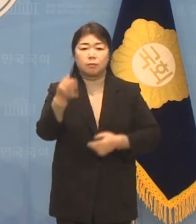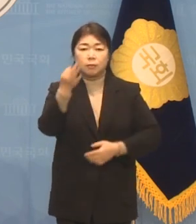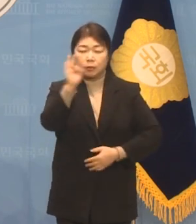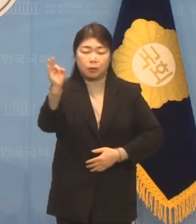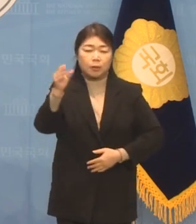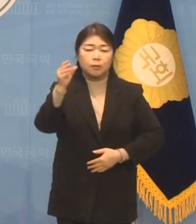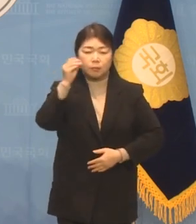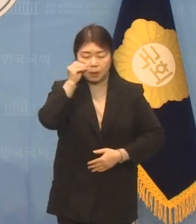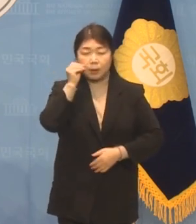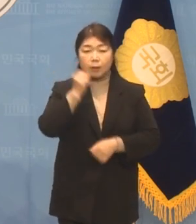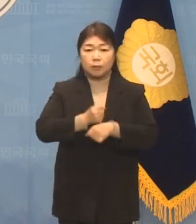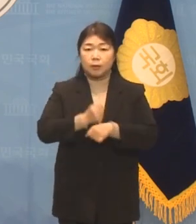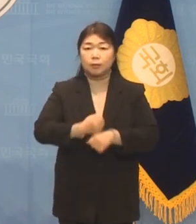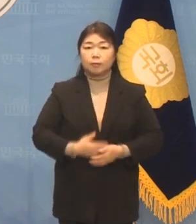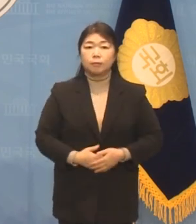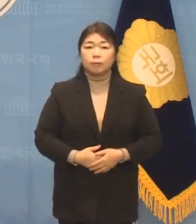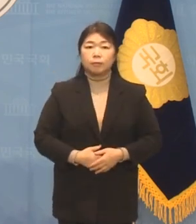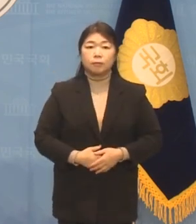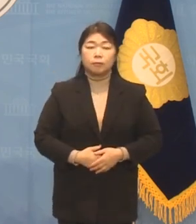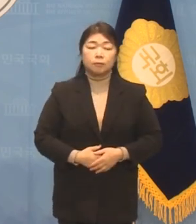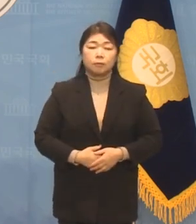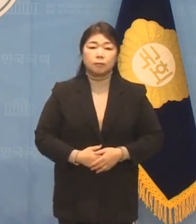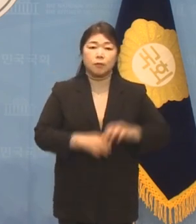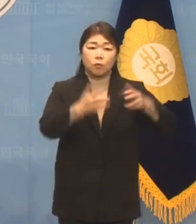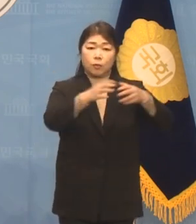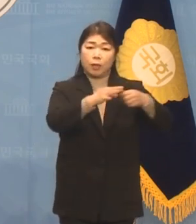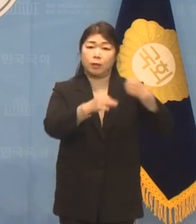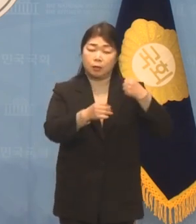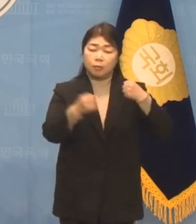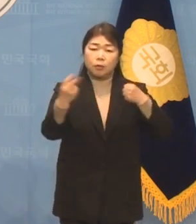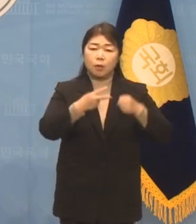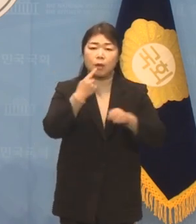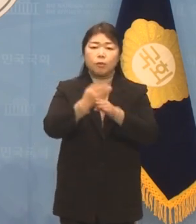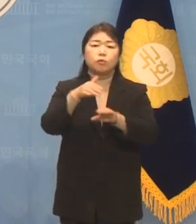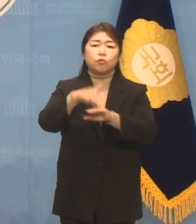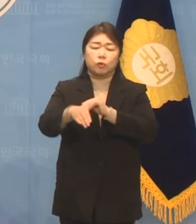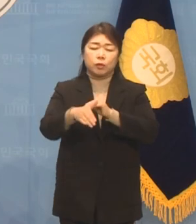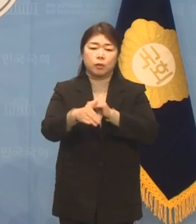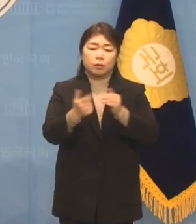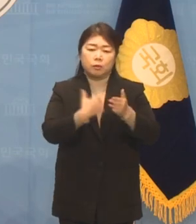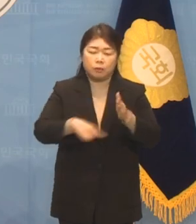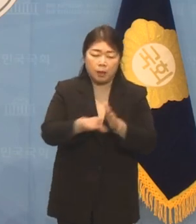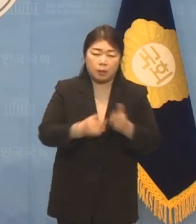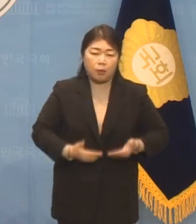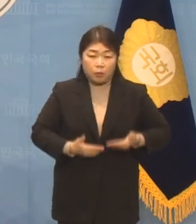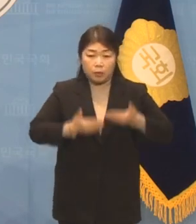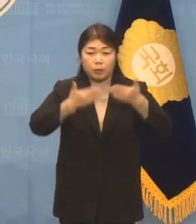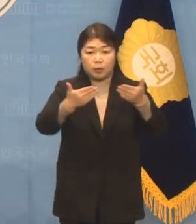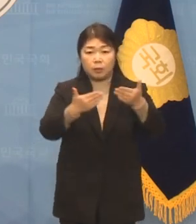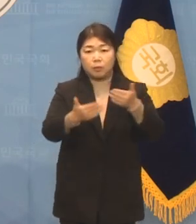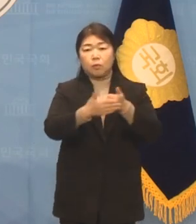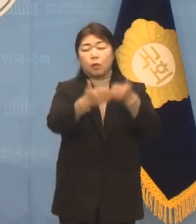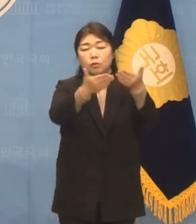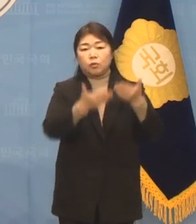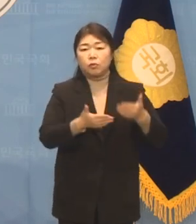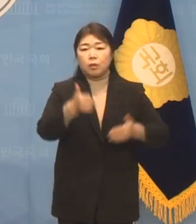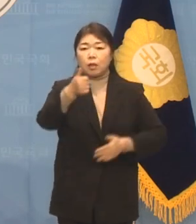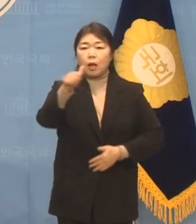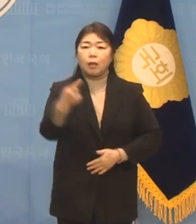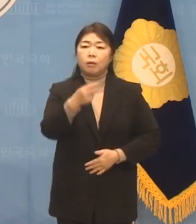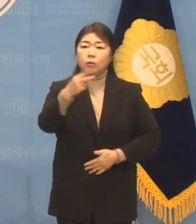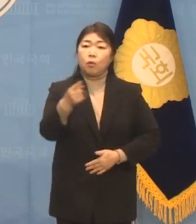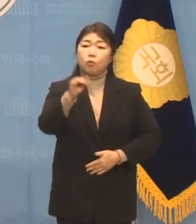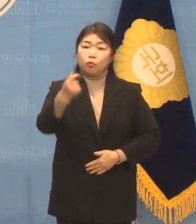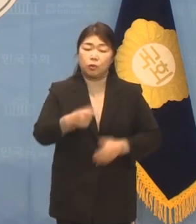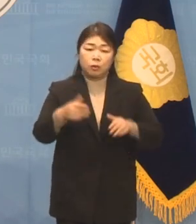당과 민주주의에 대한 헌신과 기여로 답해 주신 한동훈 위원장께 심심한